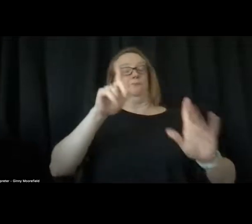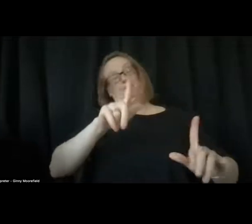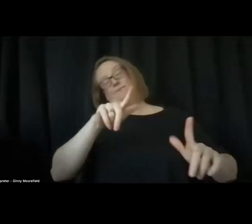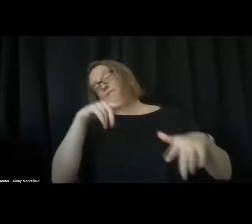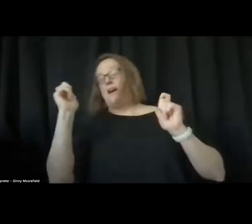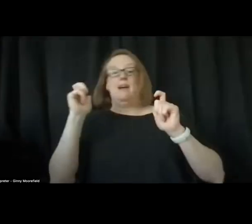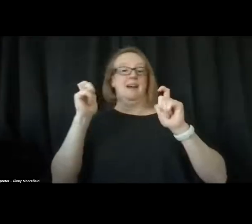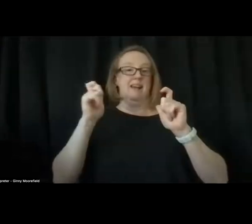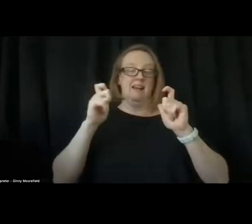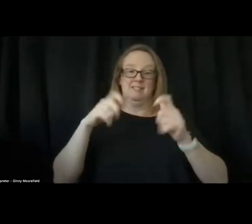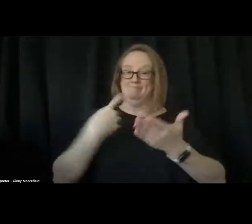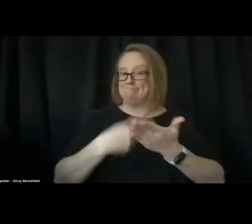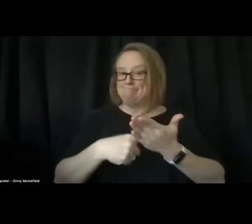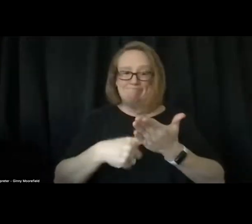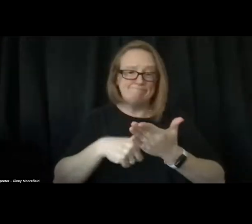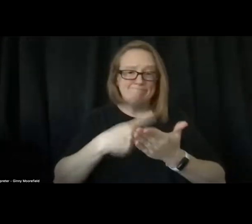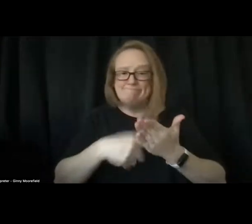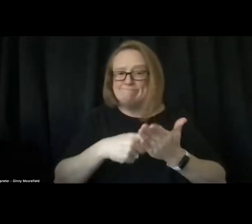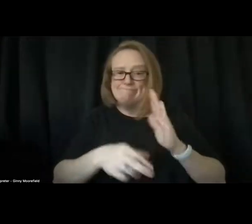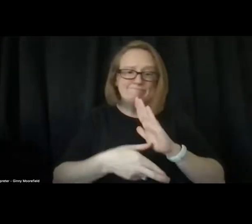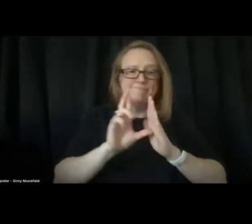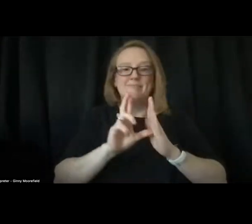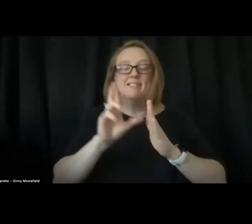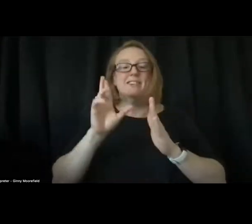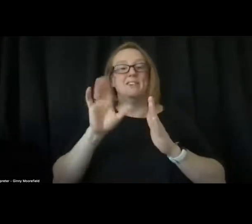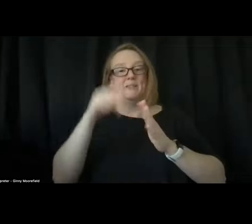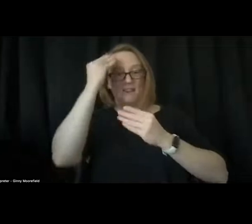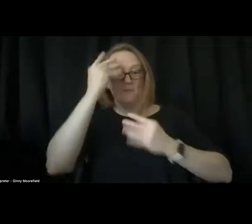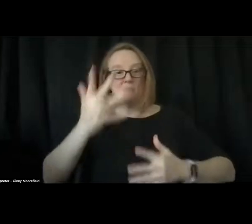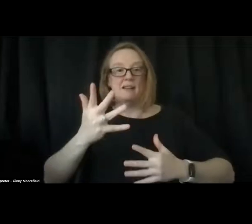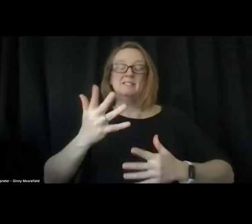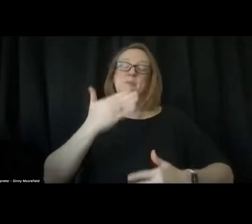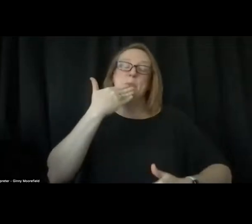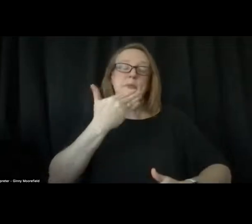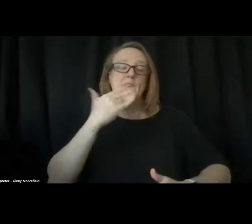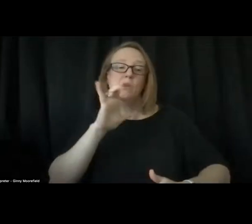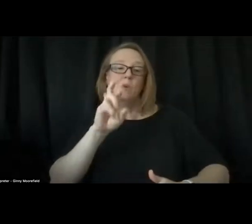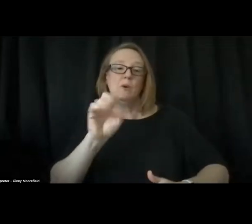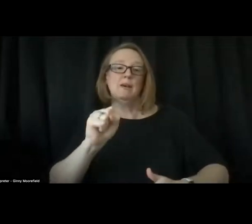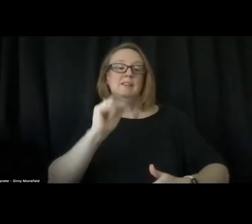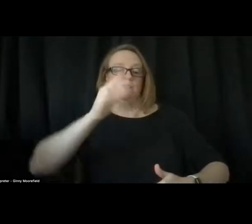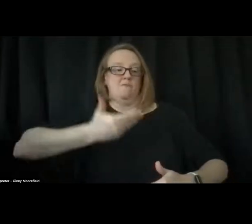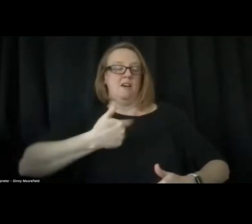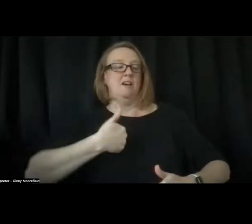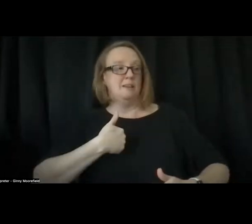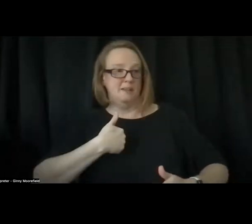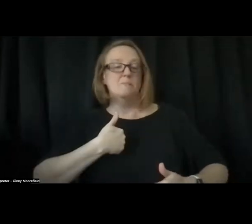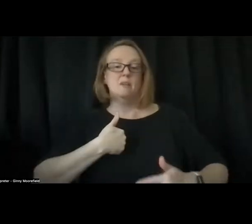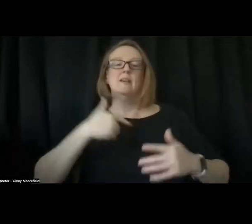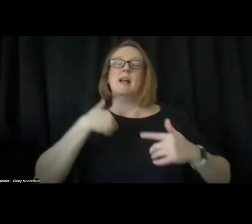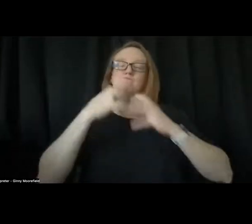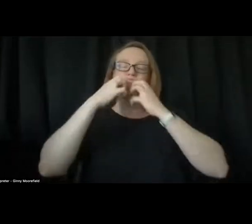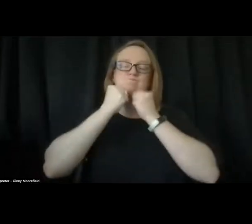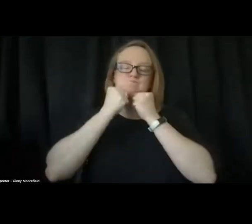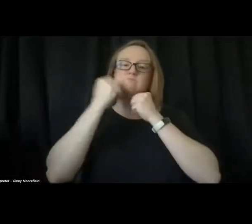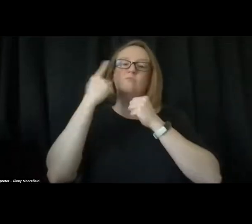una revisión muy rápida de preguntas y respuestas y crisis gracias por la invitación a hablar acerca de algo que a mí me importa mucho y